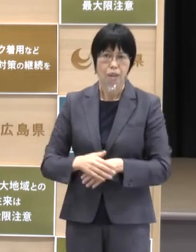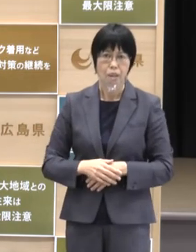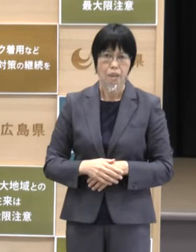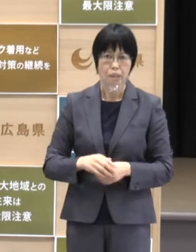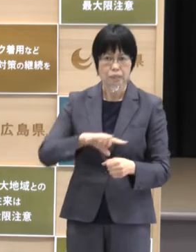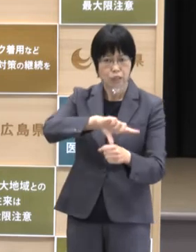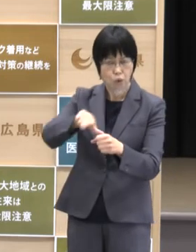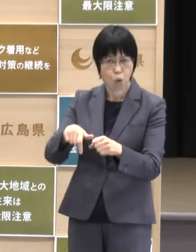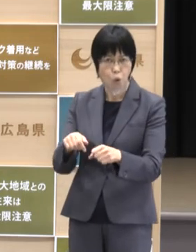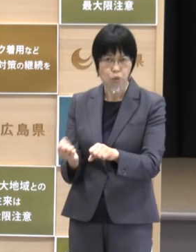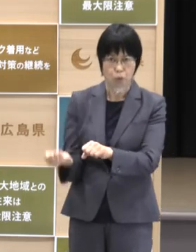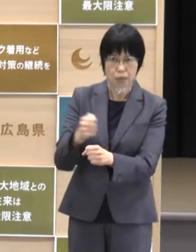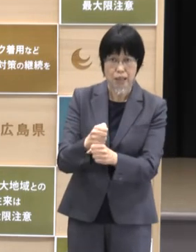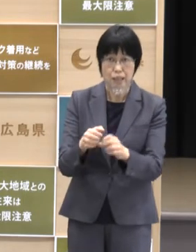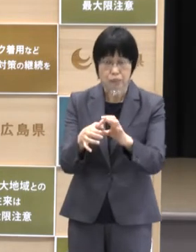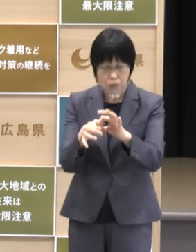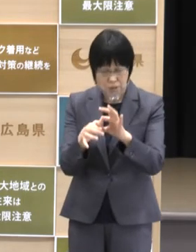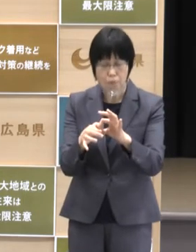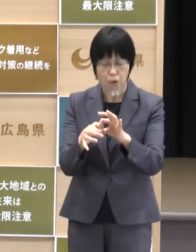創生については引き続き、